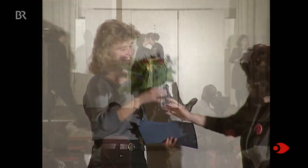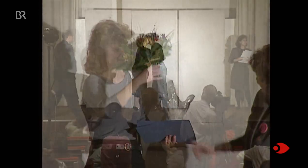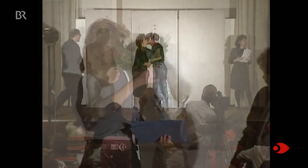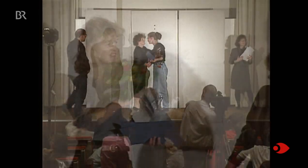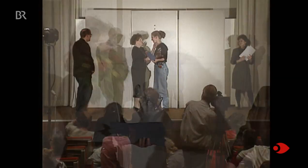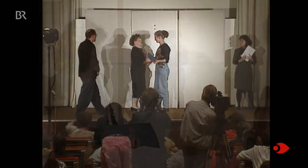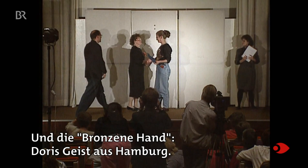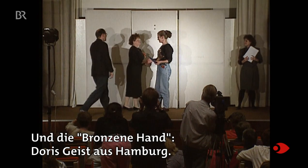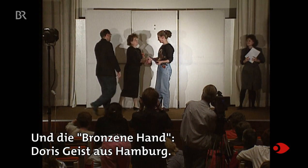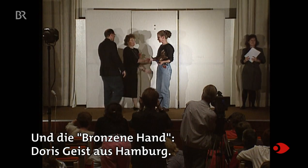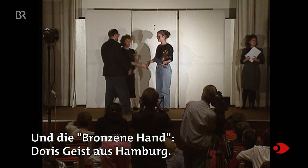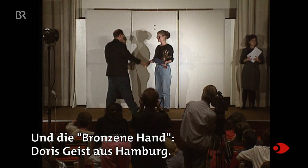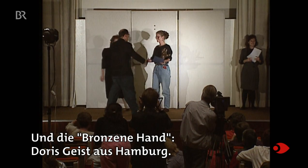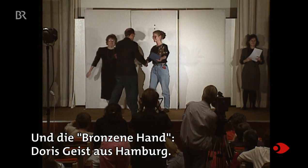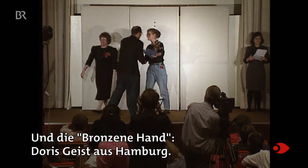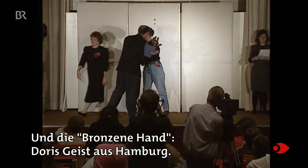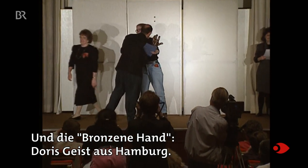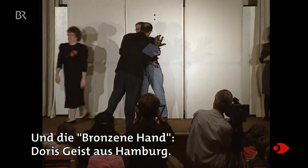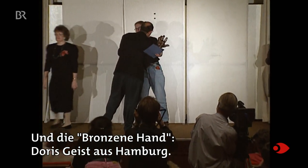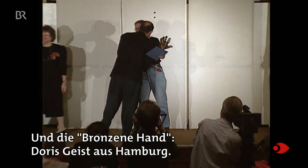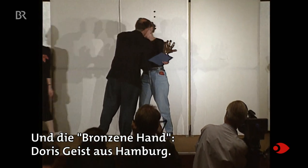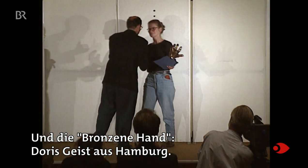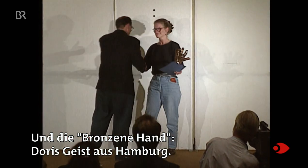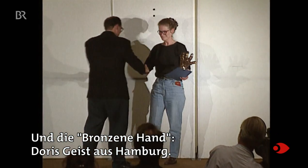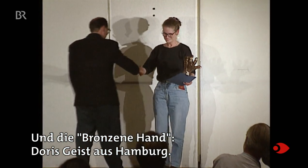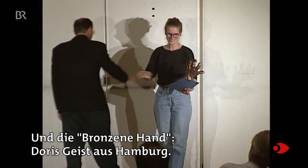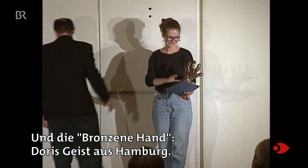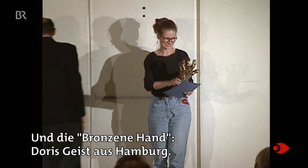Und die bronzene Hand Doris Geist aus Hamburg.